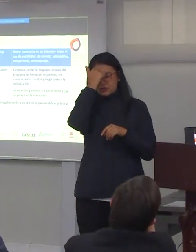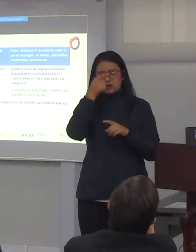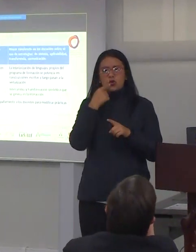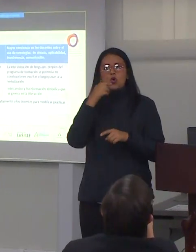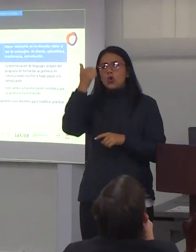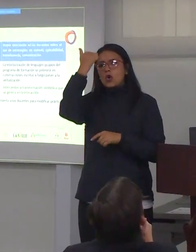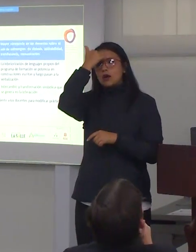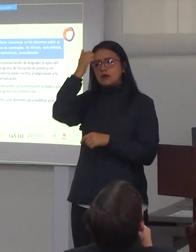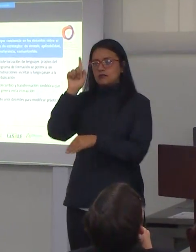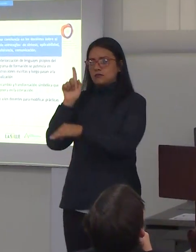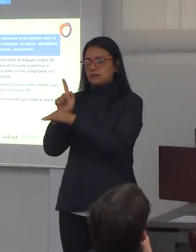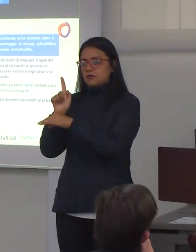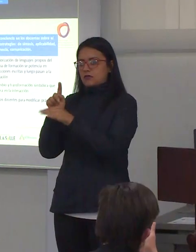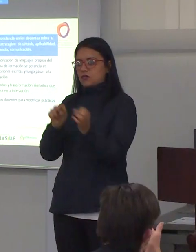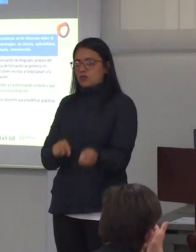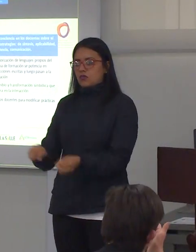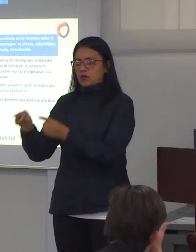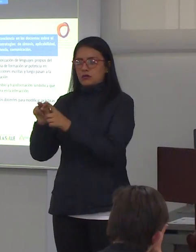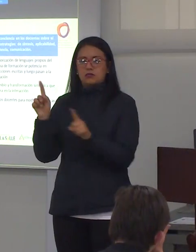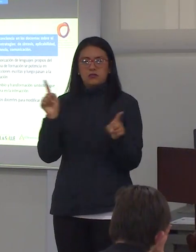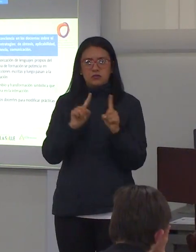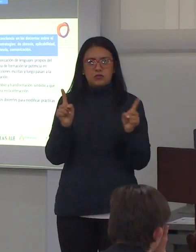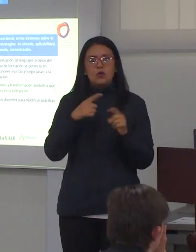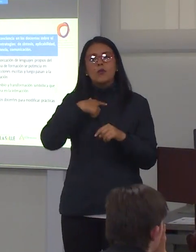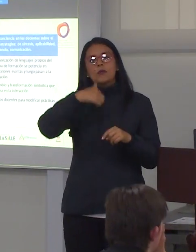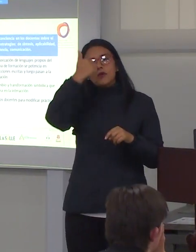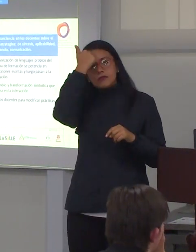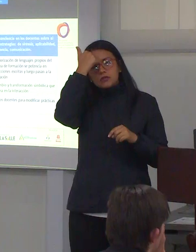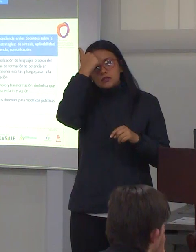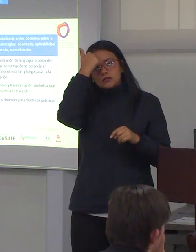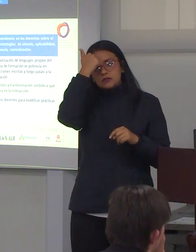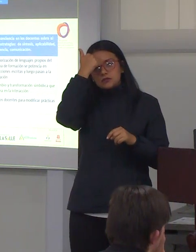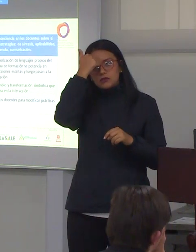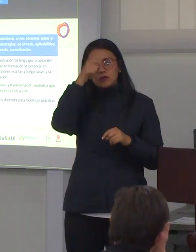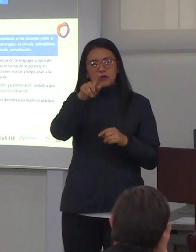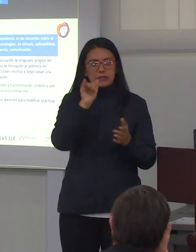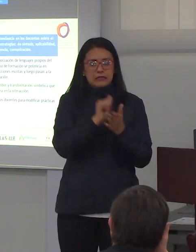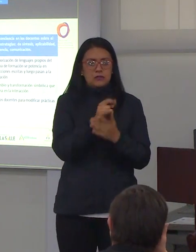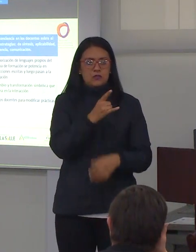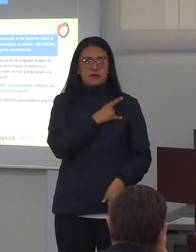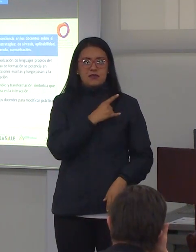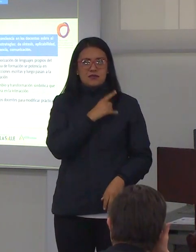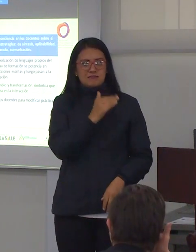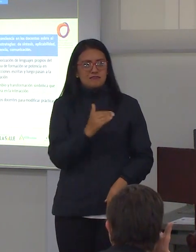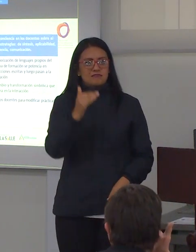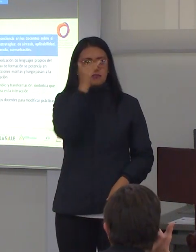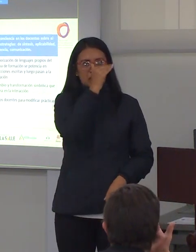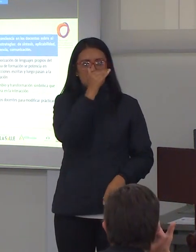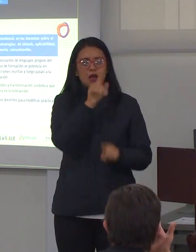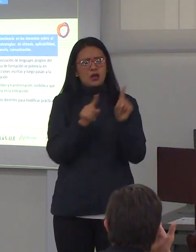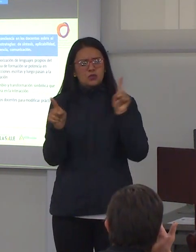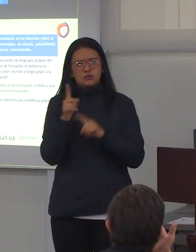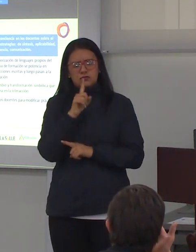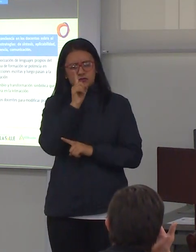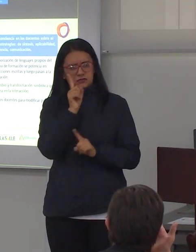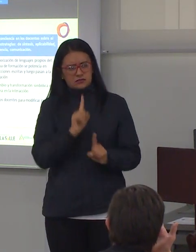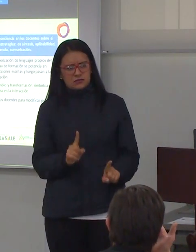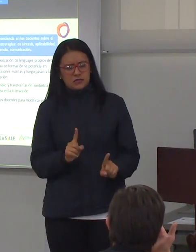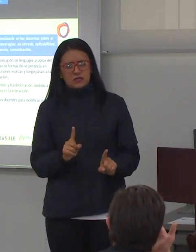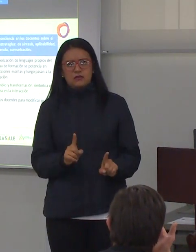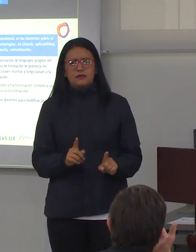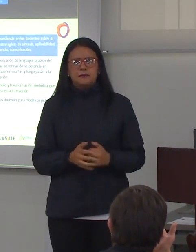de docentes de la facultad de educación estamos hablando de un docente de educación superior entonces desconocían que